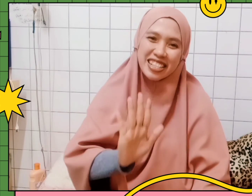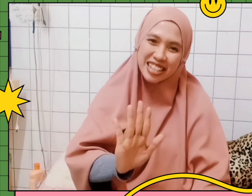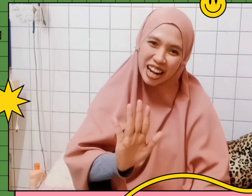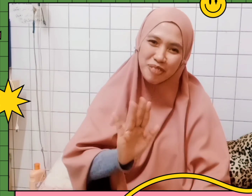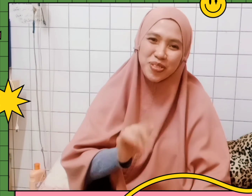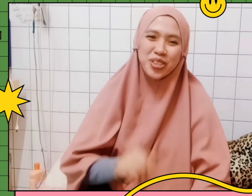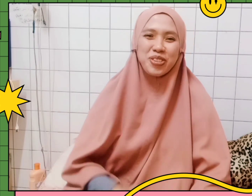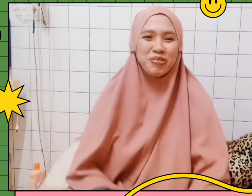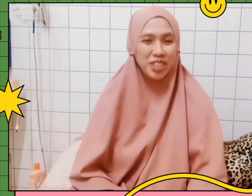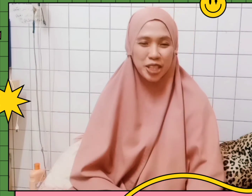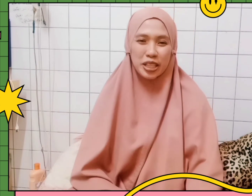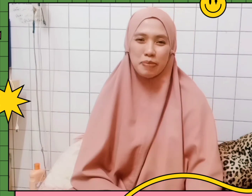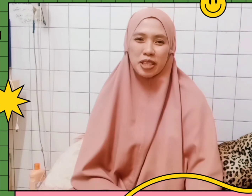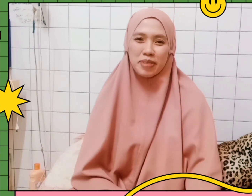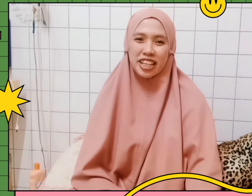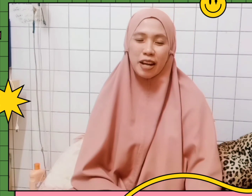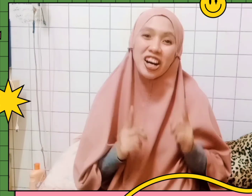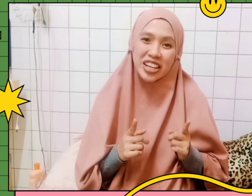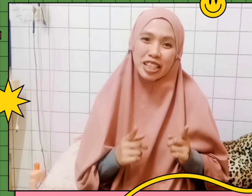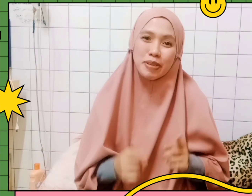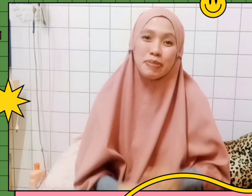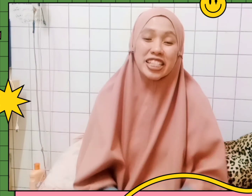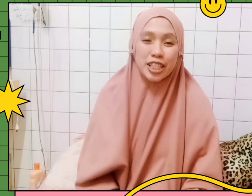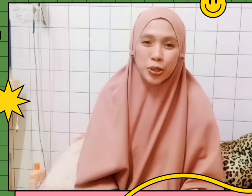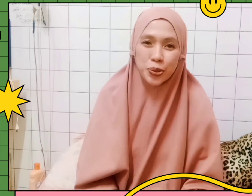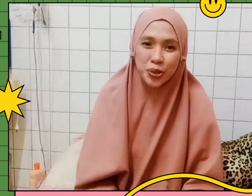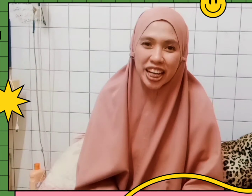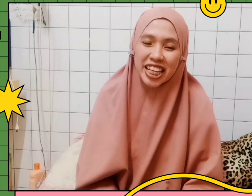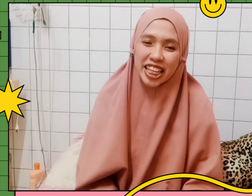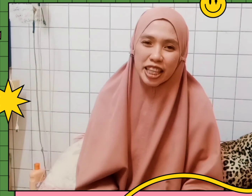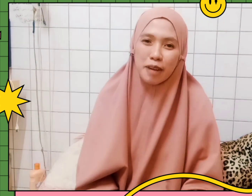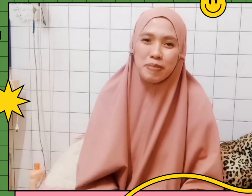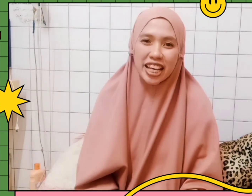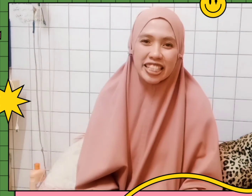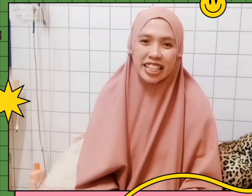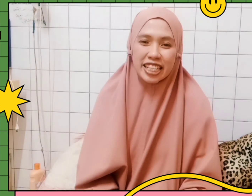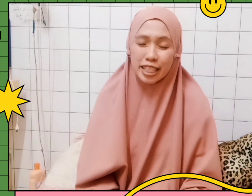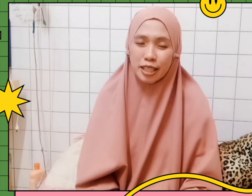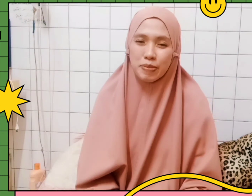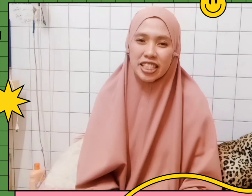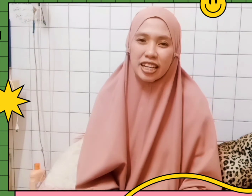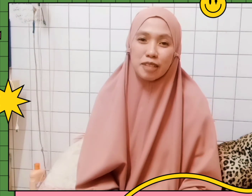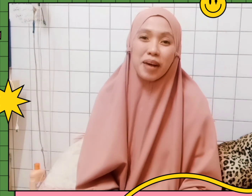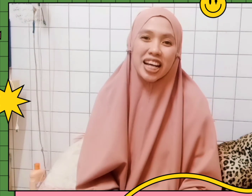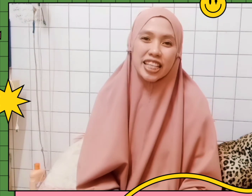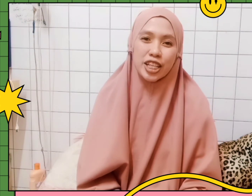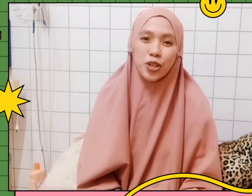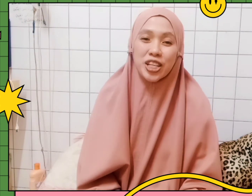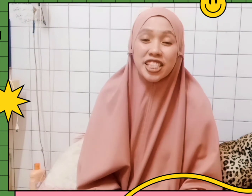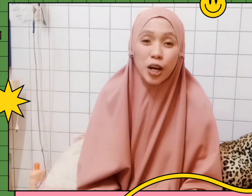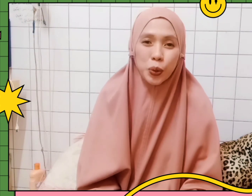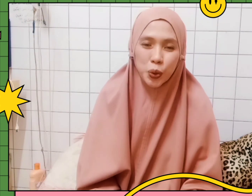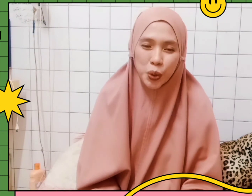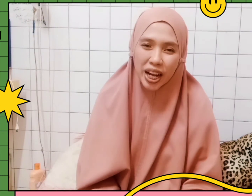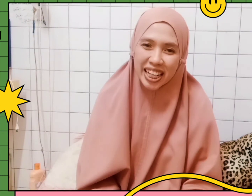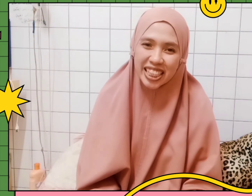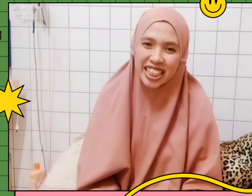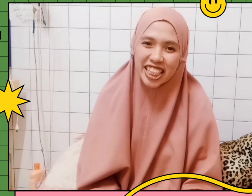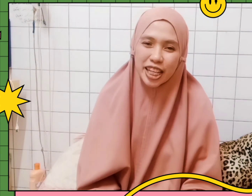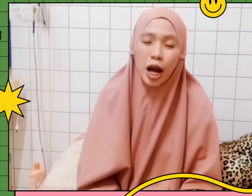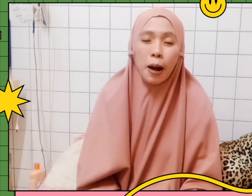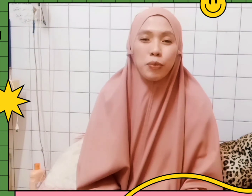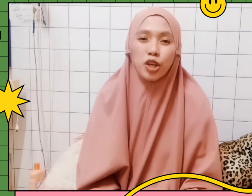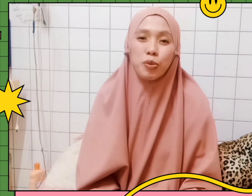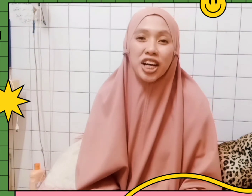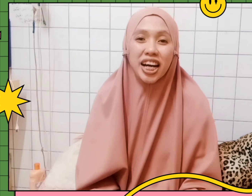sama kamu. Begitu ya teman-teman ya. Oke teman-teman, segitu dulu ya kita belajar sistem isyarat bahasa Indonesia untuk hari